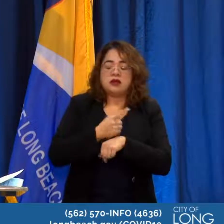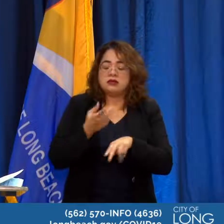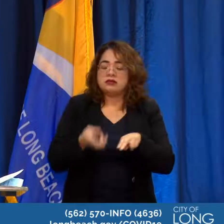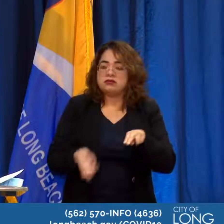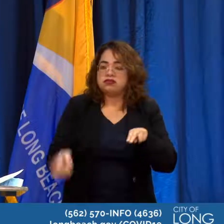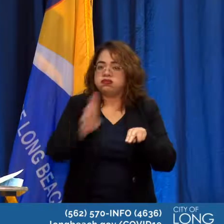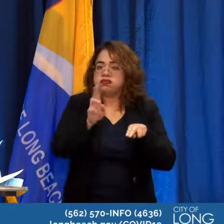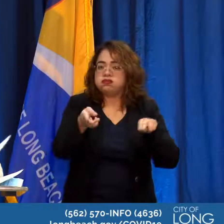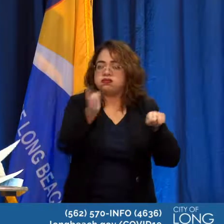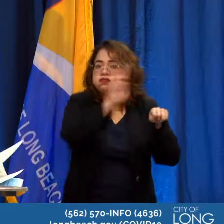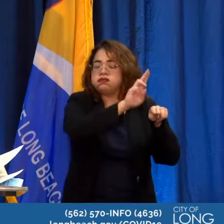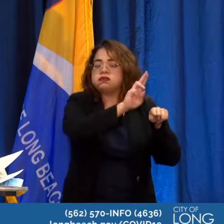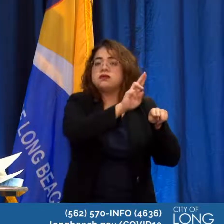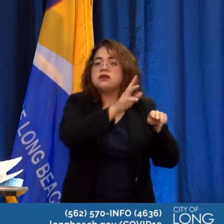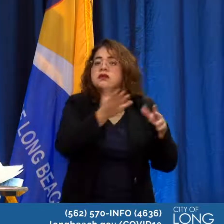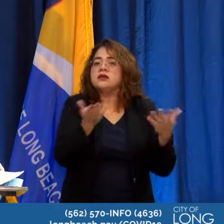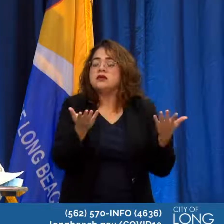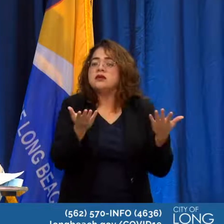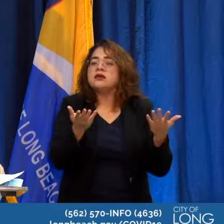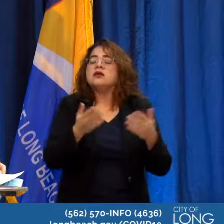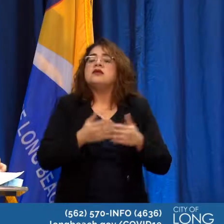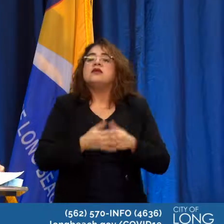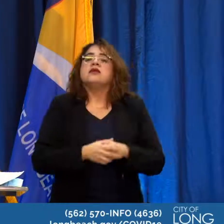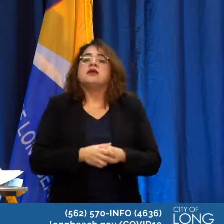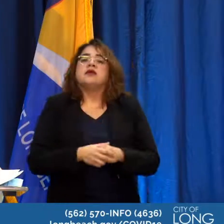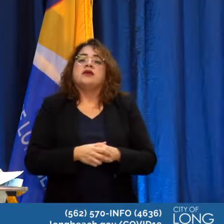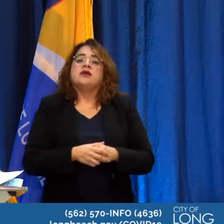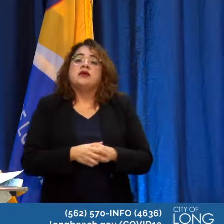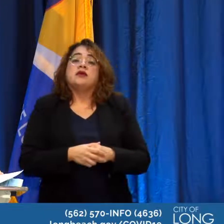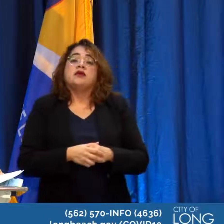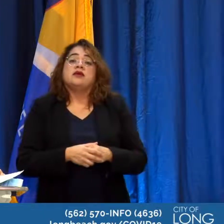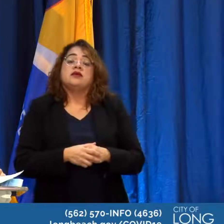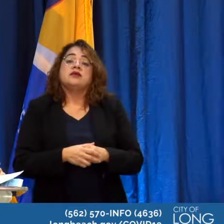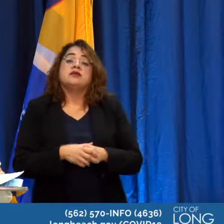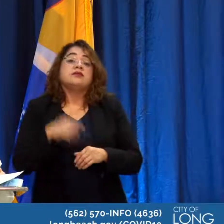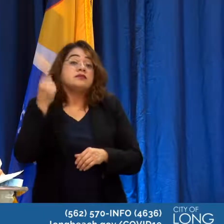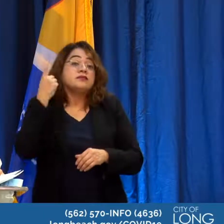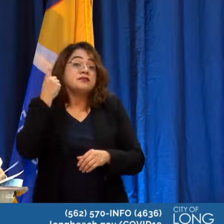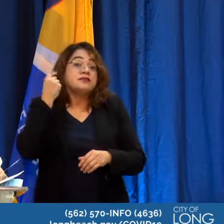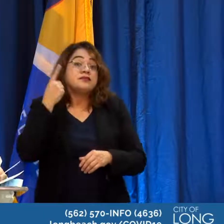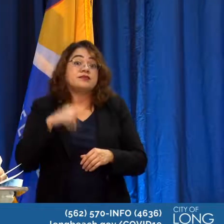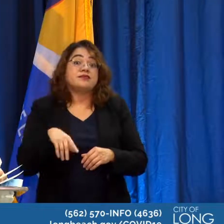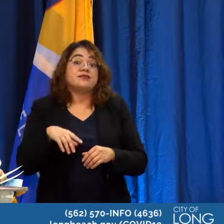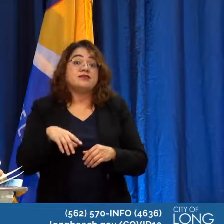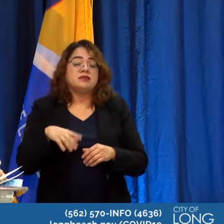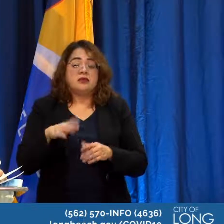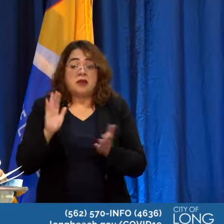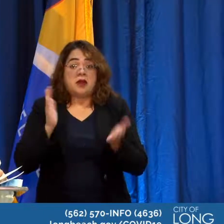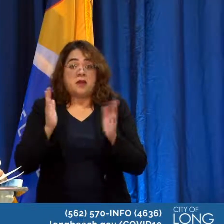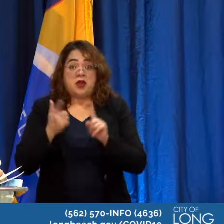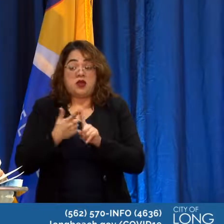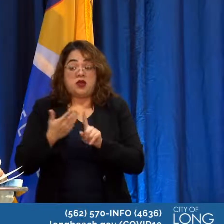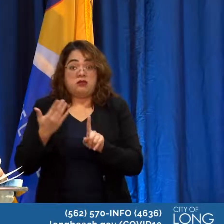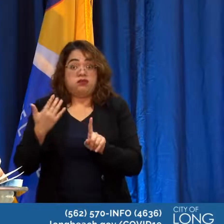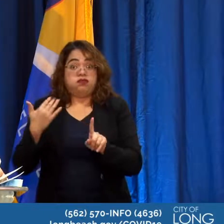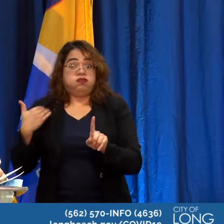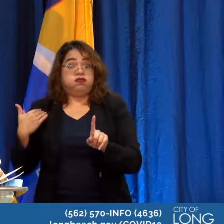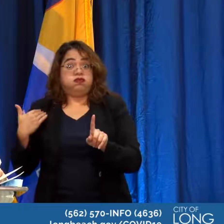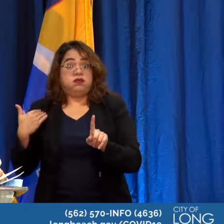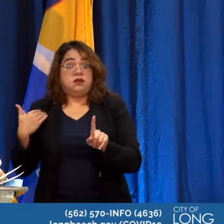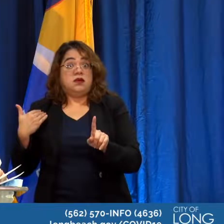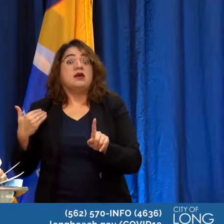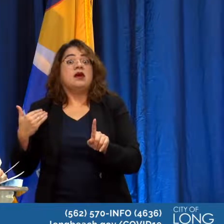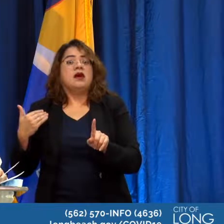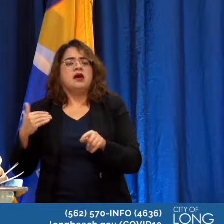se esperaba, los números han empezado a subir todavía más. Esto empezó a principios